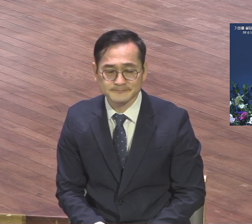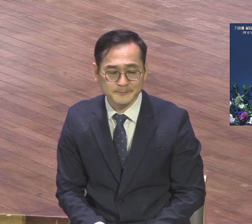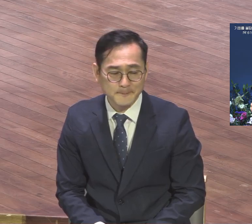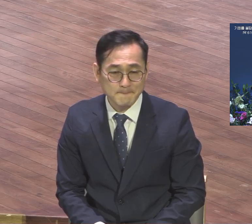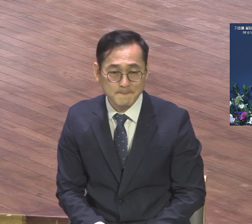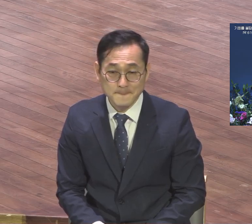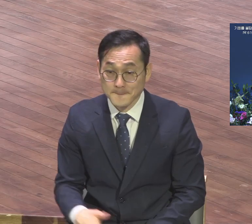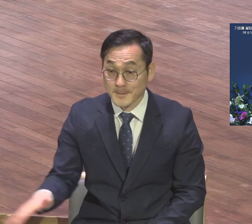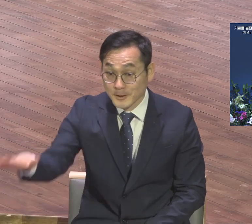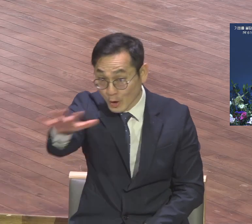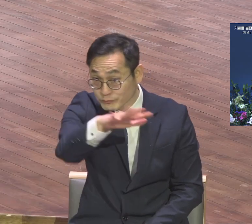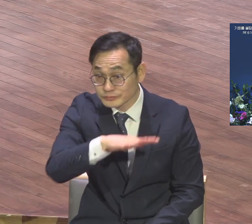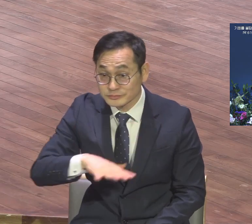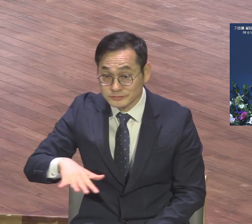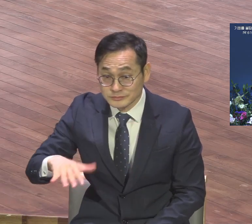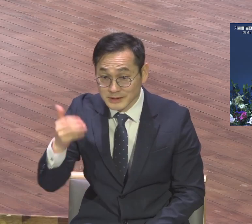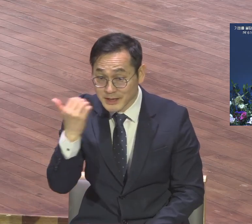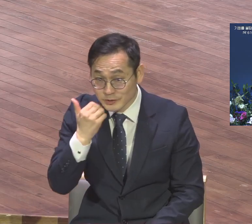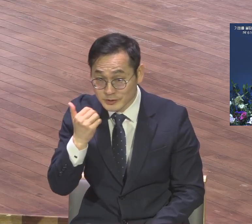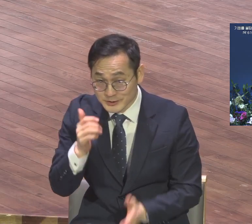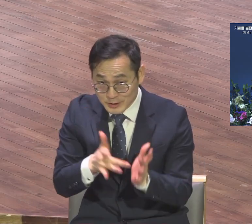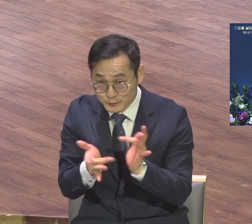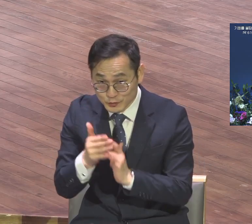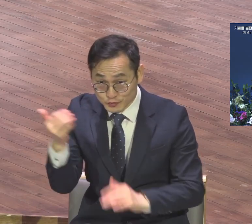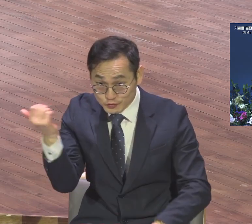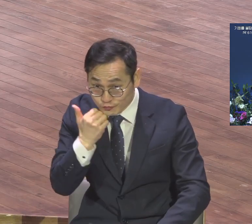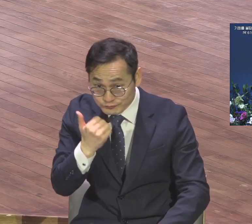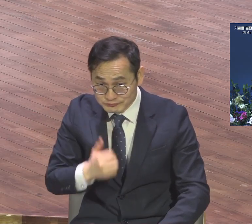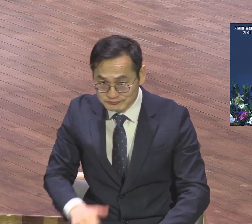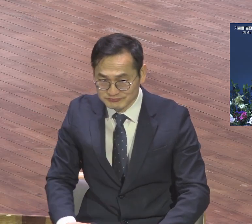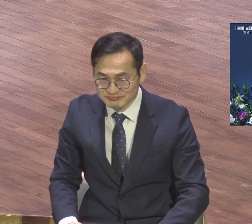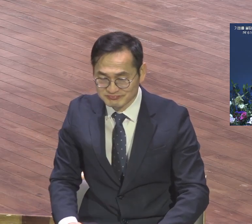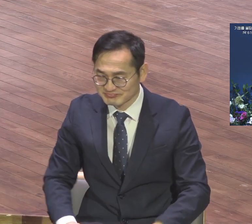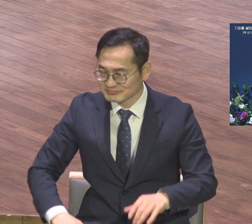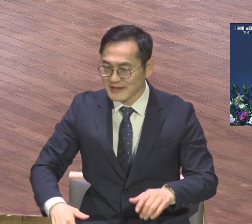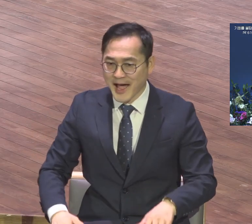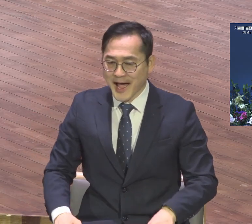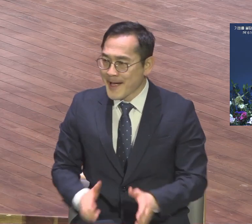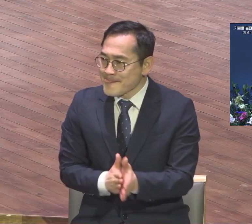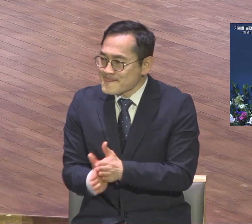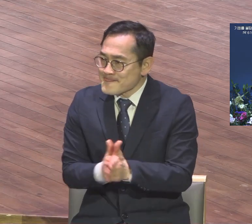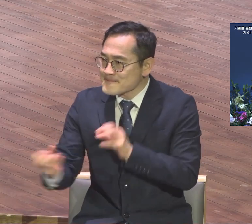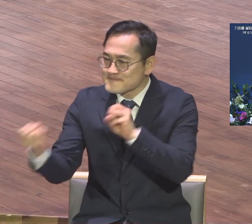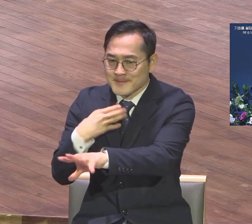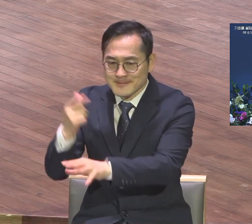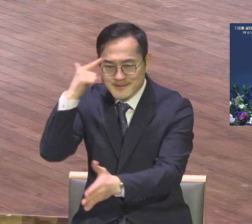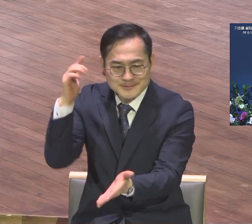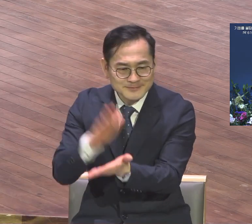우리 예원교회 성도들은요 이런 질문 받으면 막 물고기가 물을 만난 듯이 그냥 막